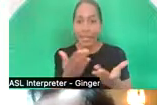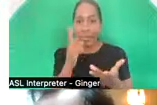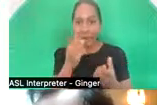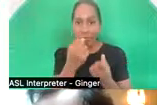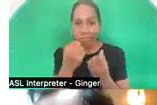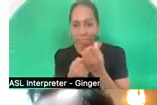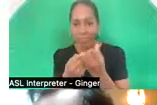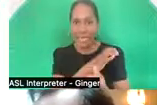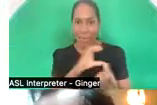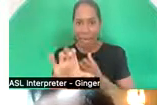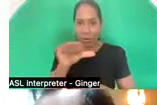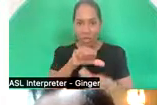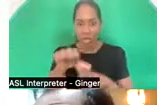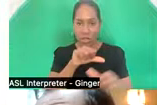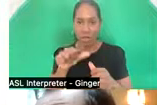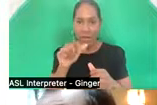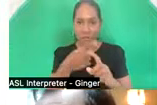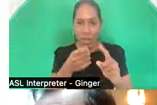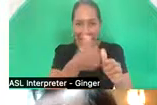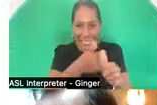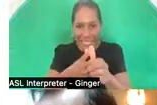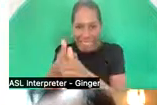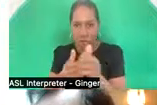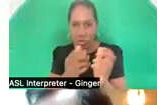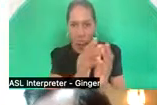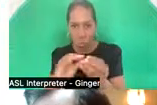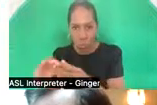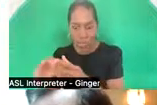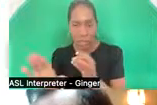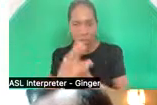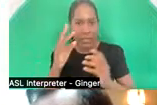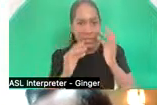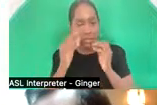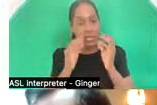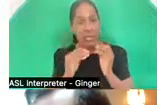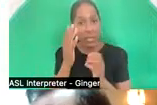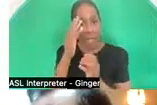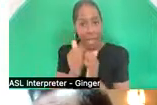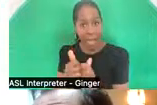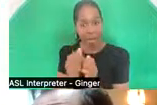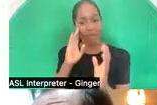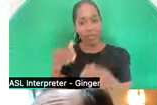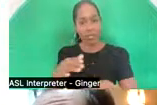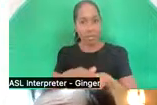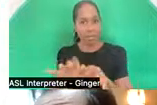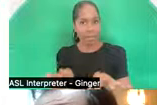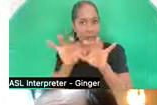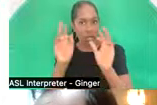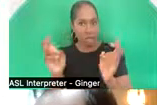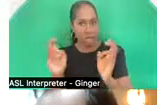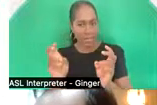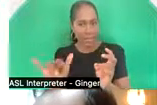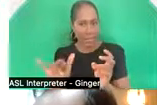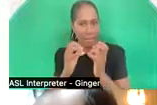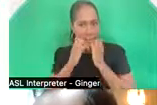empoderarnos unos a otros una historia por vez concentrándonos en temas que nos interesa y el episodio de hoy